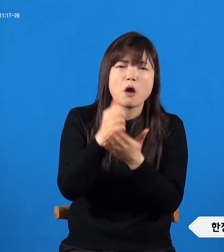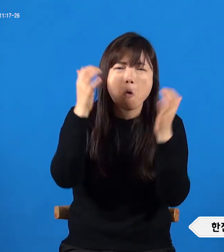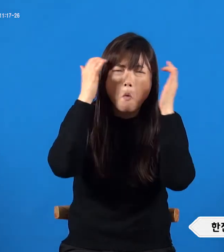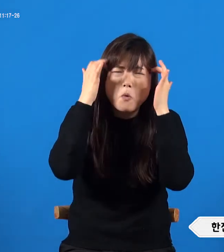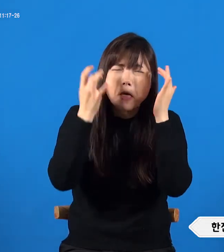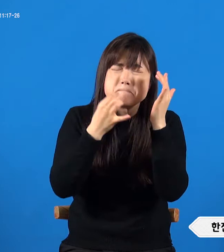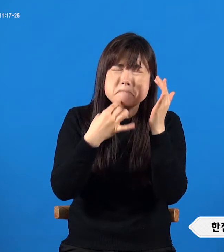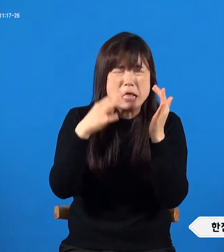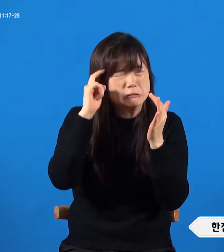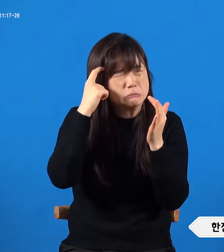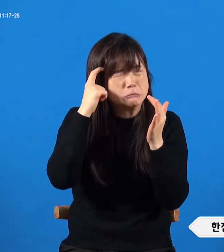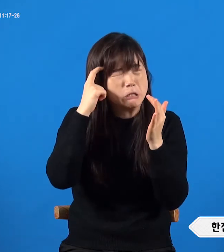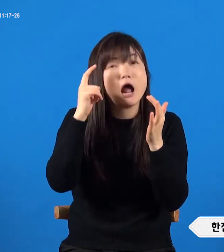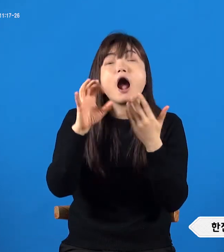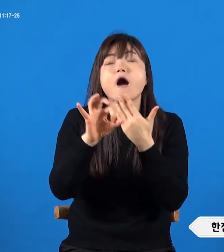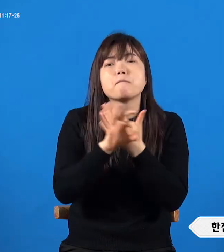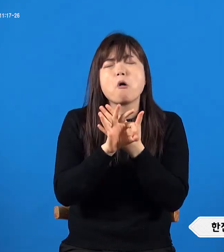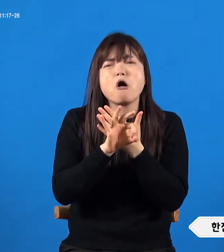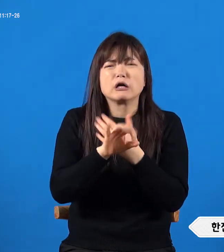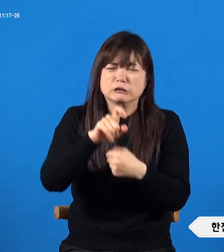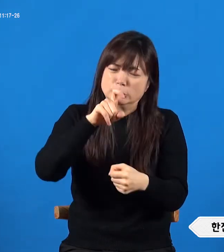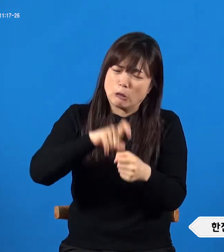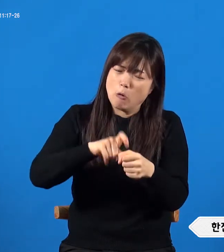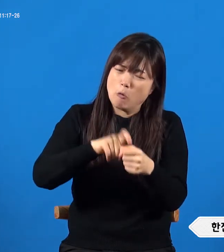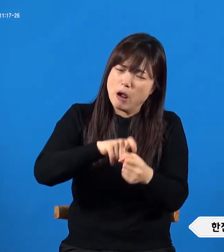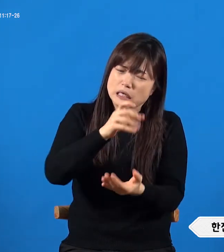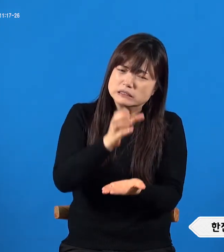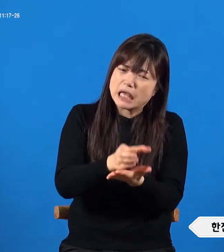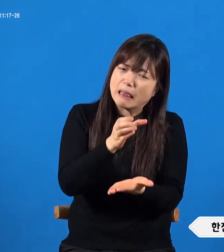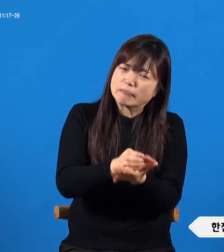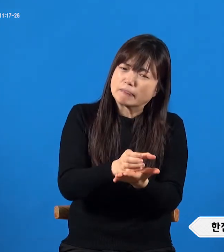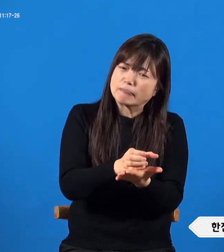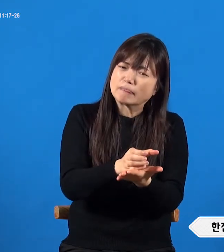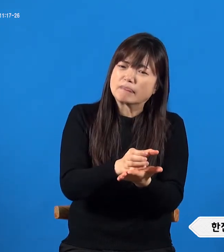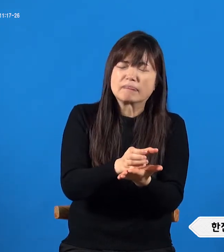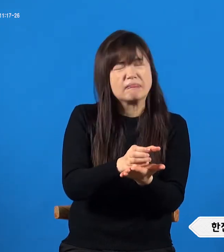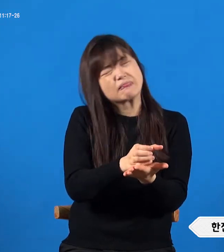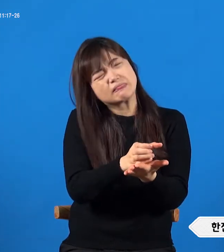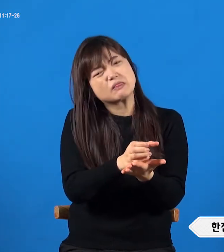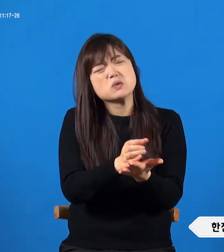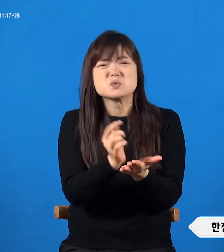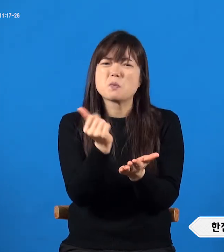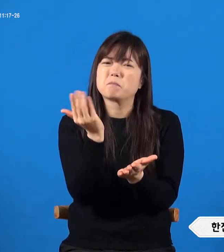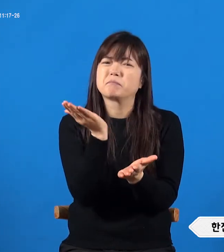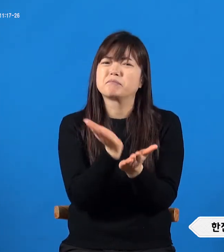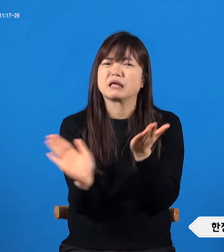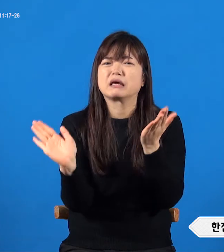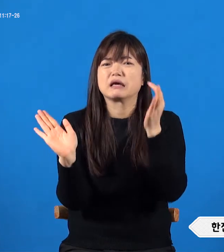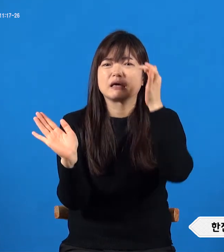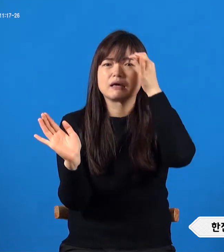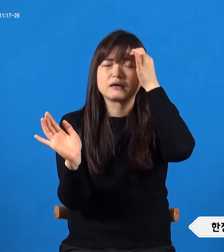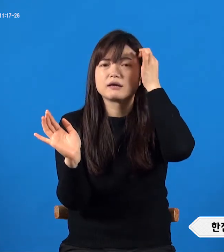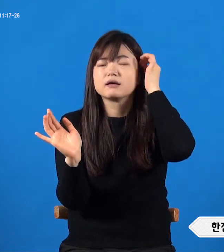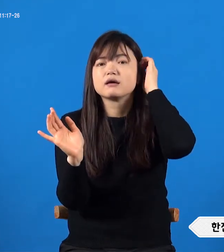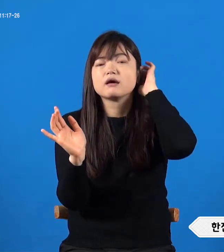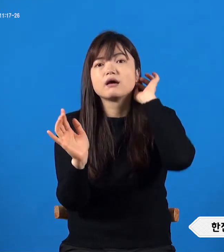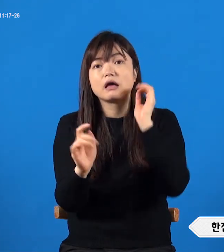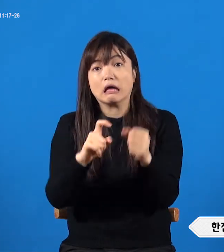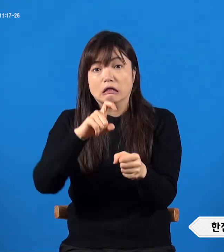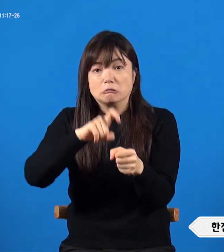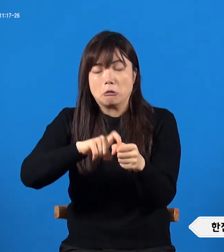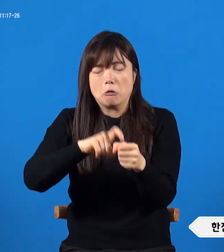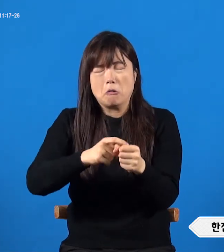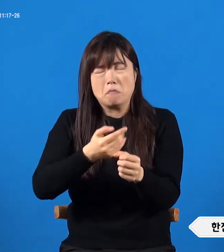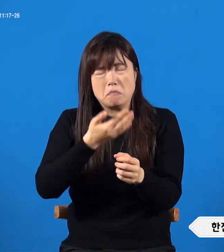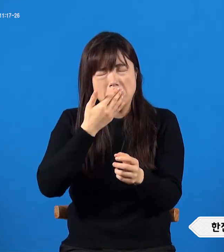묵상하기 위해서 주어진 것이라면 사실 떡과 잔은 그 목적에 잘 맞지 않습니다. 여러분,